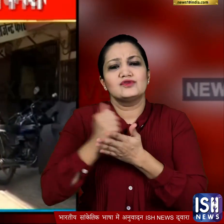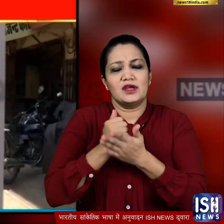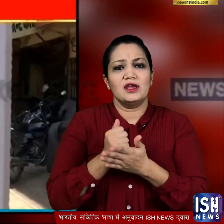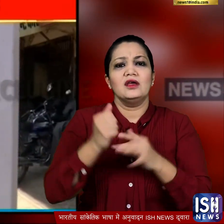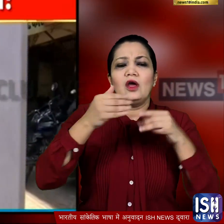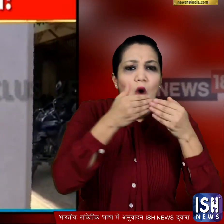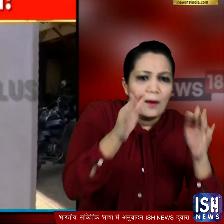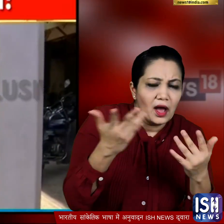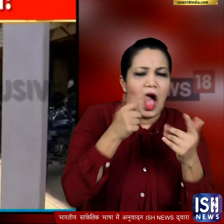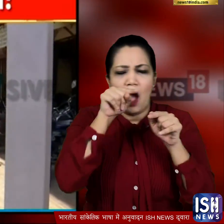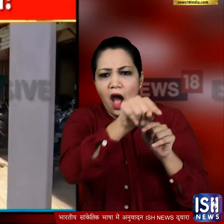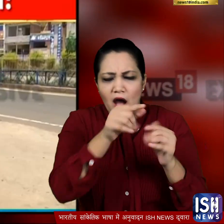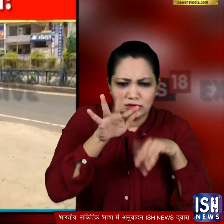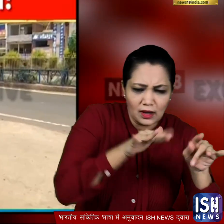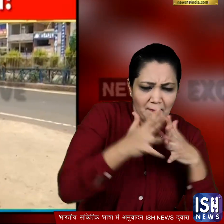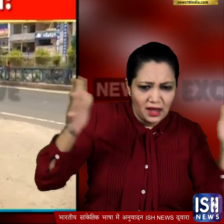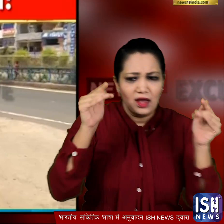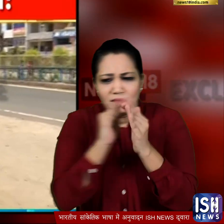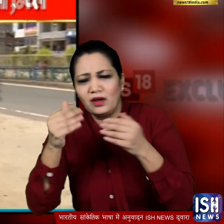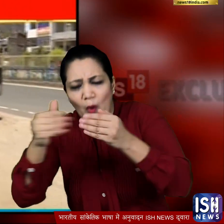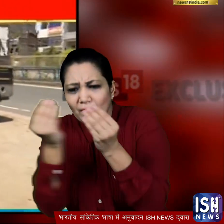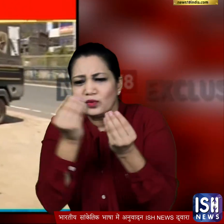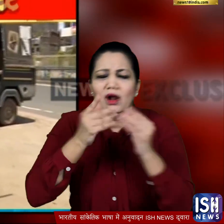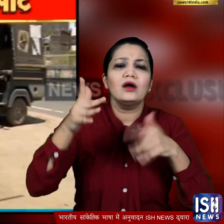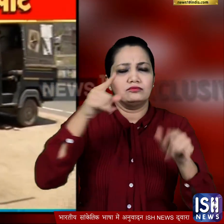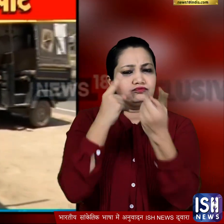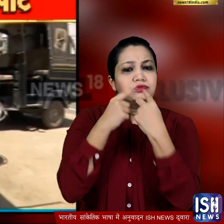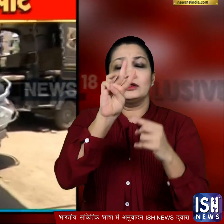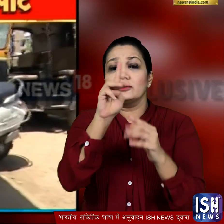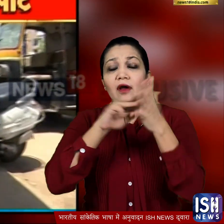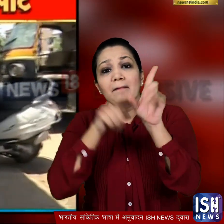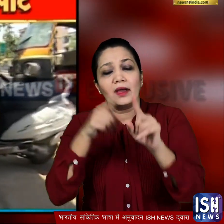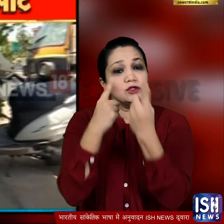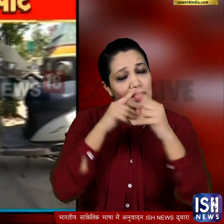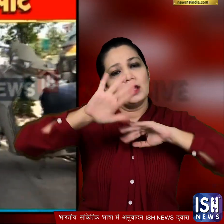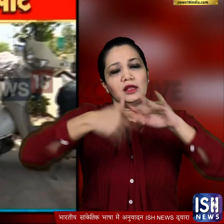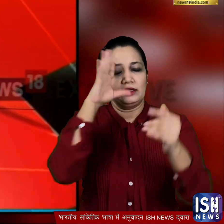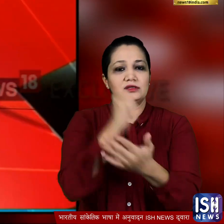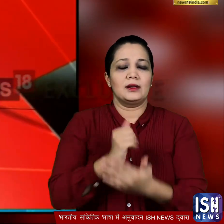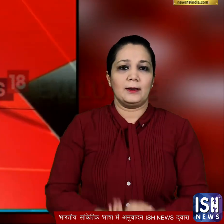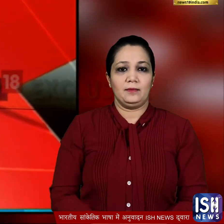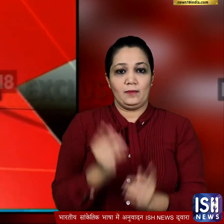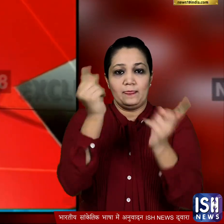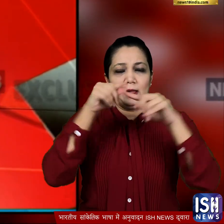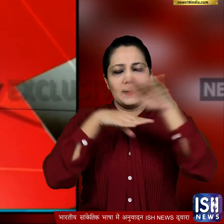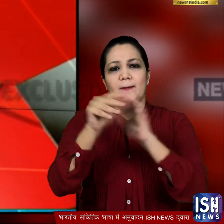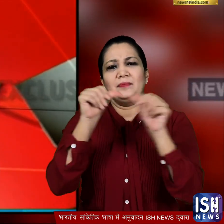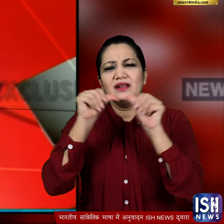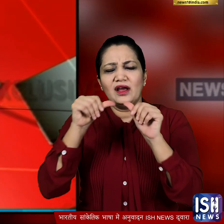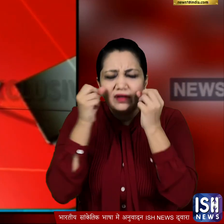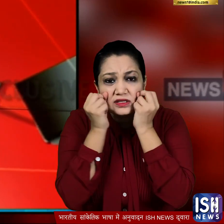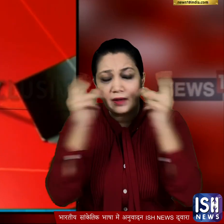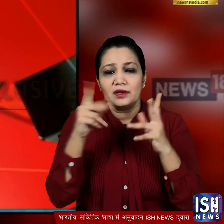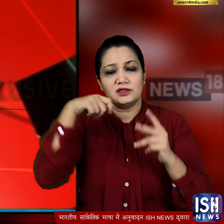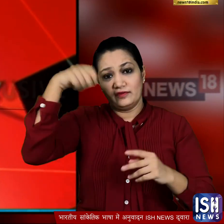हालांकि किस शहर में कितनी छूट देनी है, इसका फैसला 31 मई को हालात का मुआयना करने के बाद लिया जाएगा। उत्तर प्रदेश के अलीगढ़ से हैरान